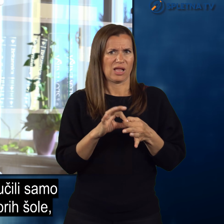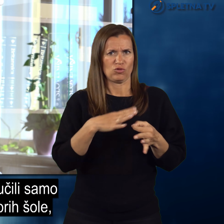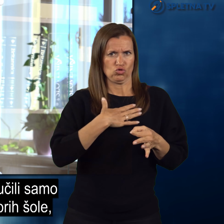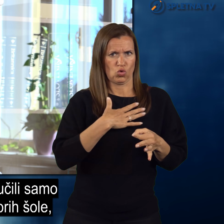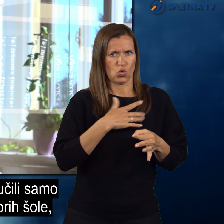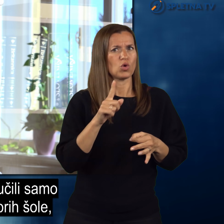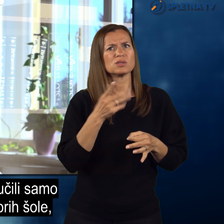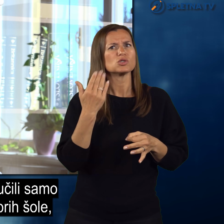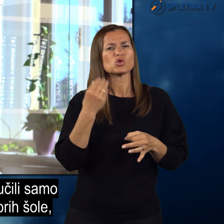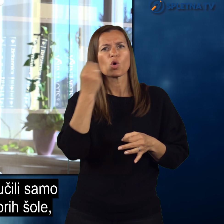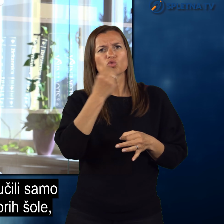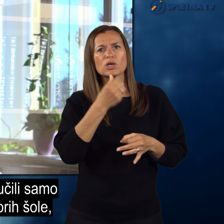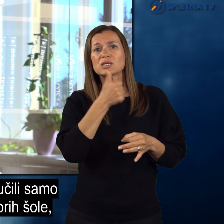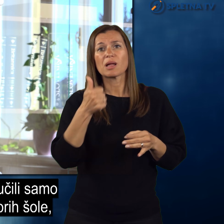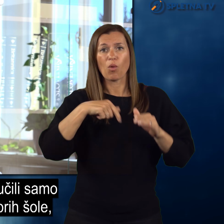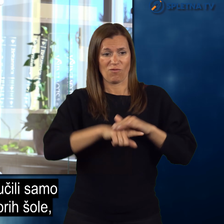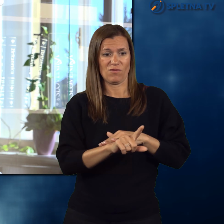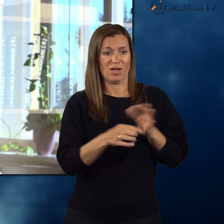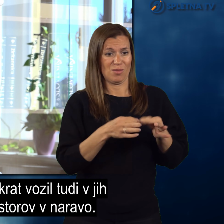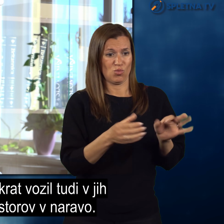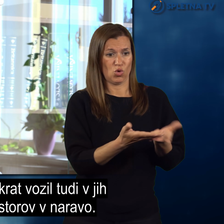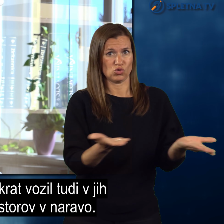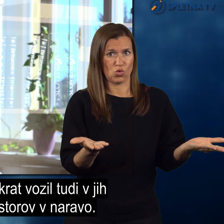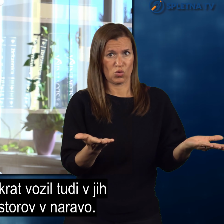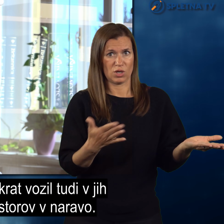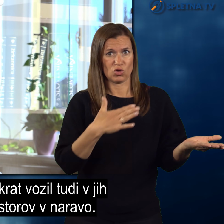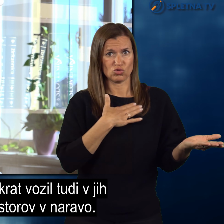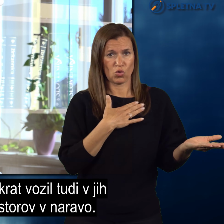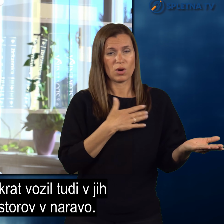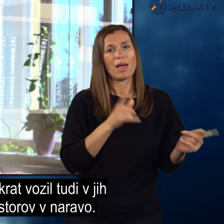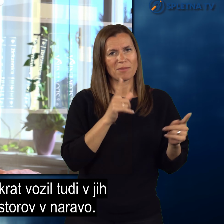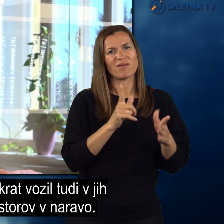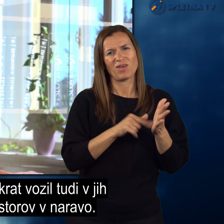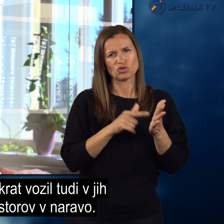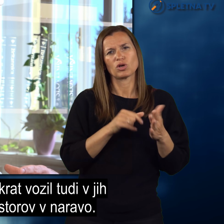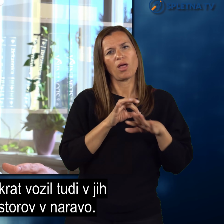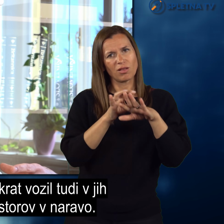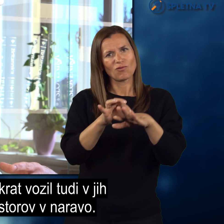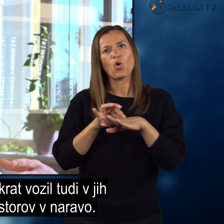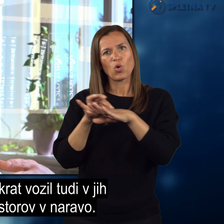oziroma niso se učili samo v prostorih šole, ampak jih je večkrat vozil tudi